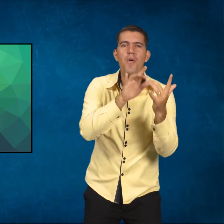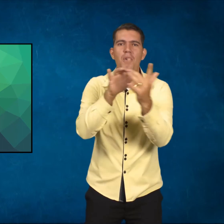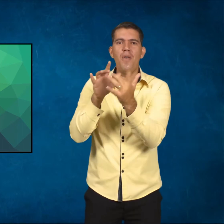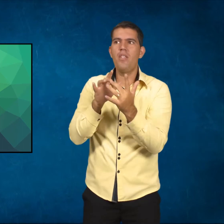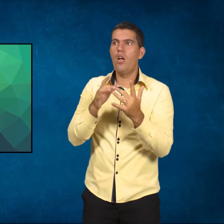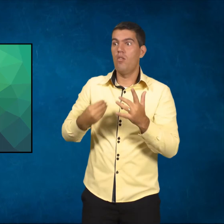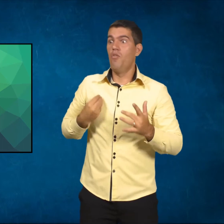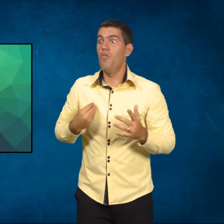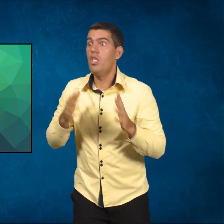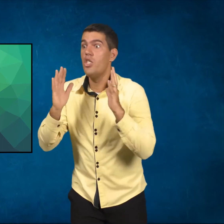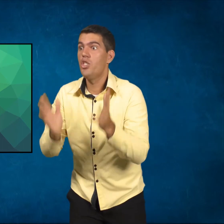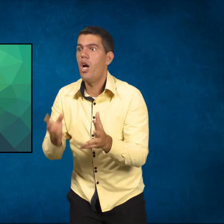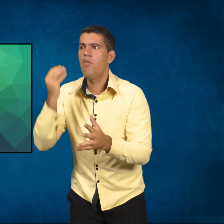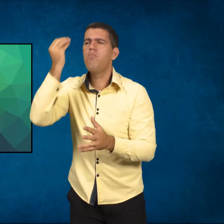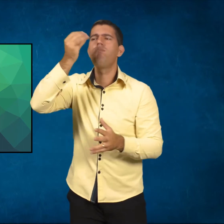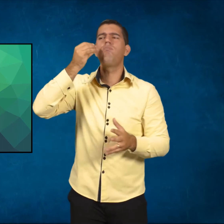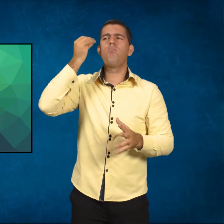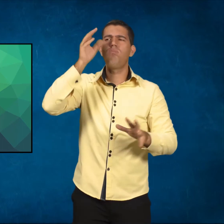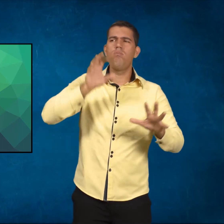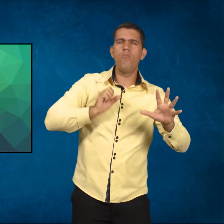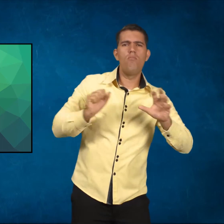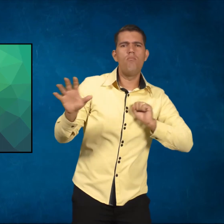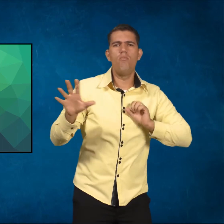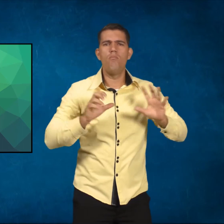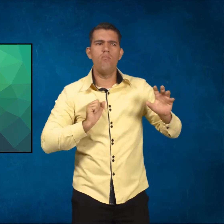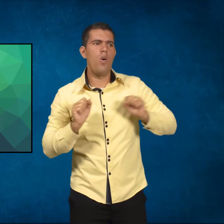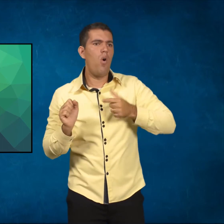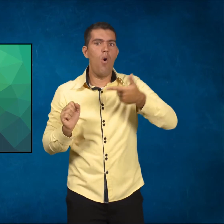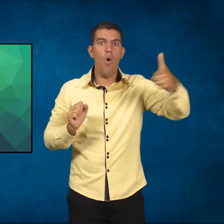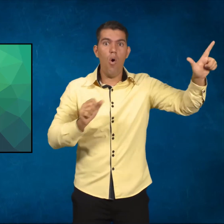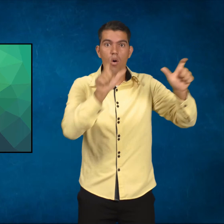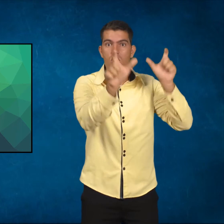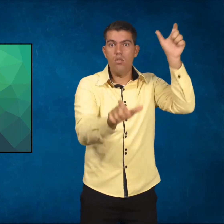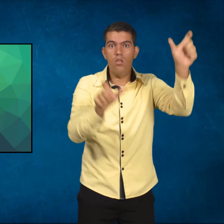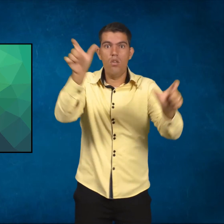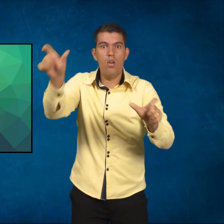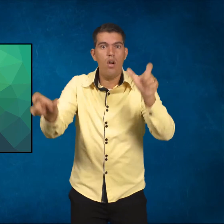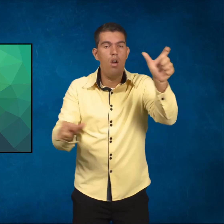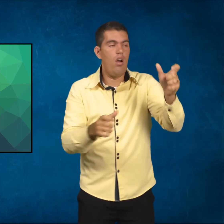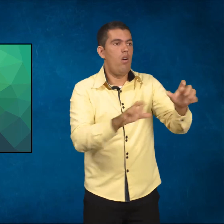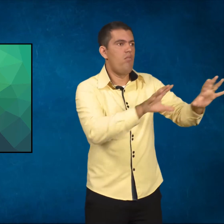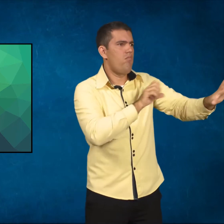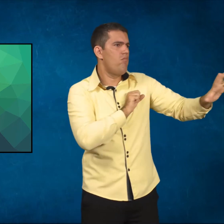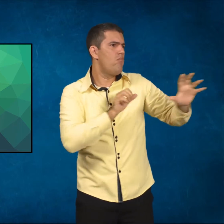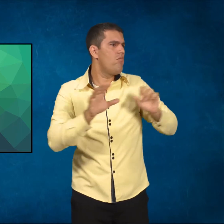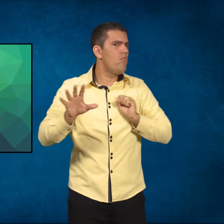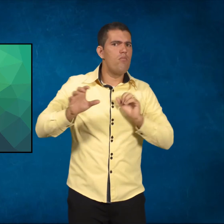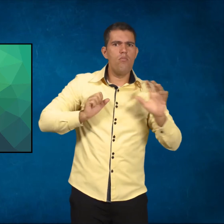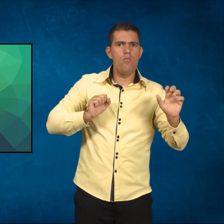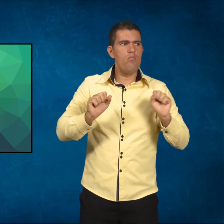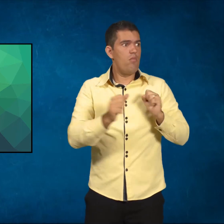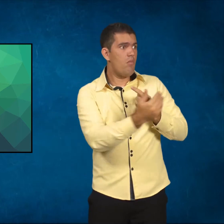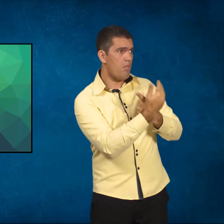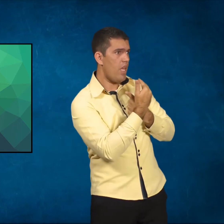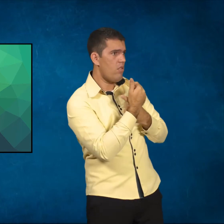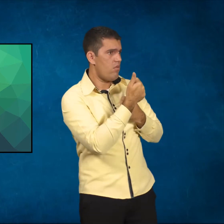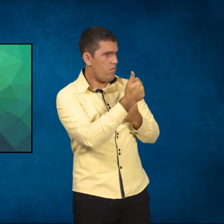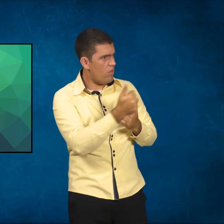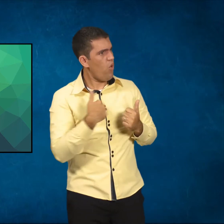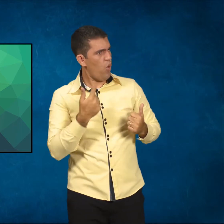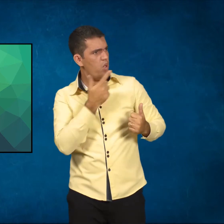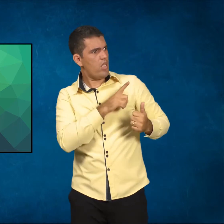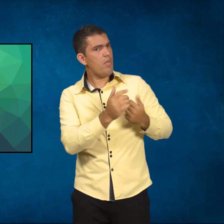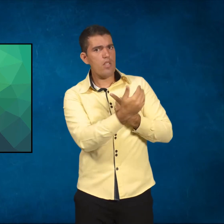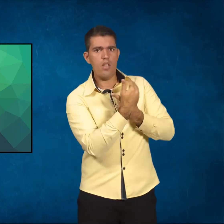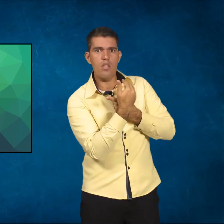vivencia e é pelo outro que faz com ele algo, ele dá conta de fazer, mas com acompanhamento. Por isso a importância